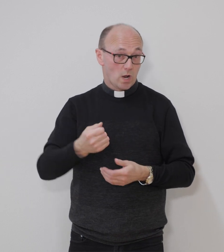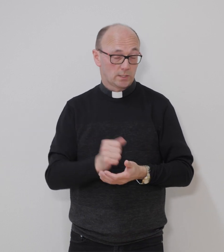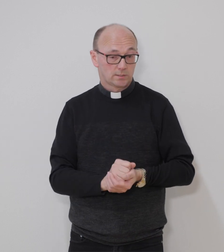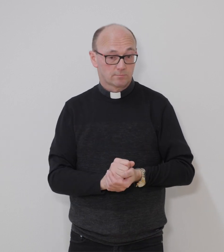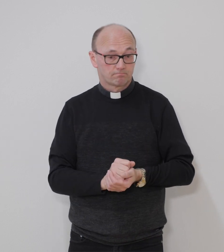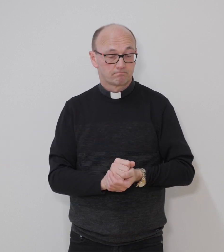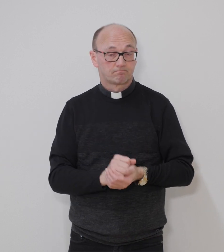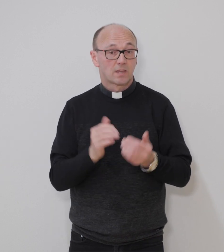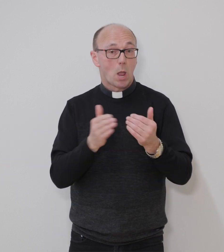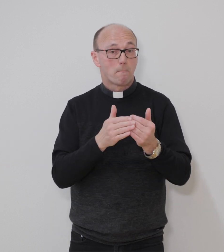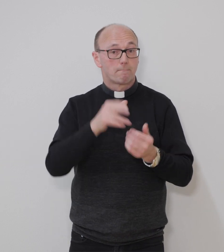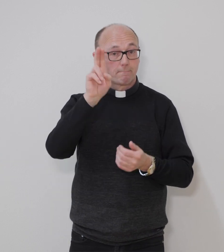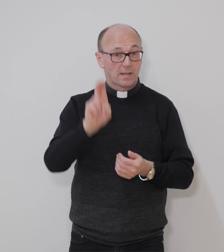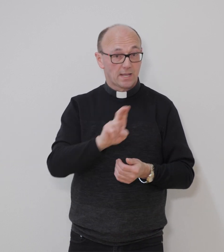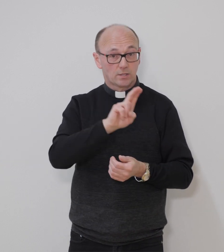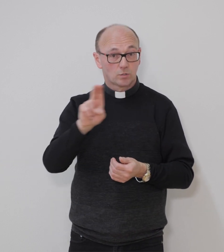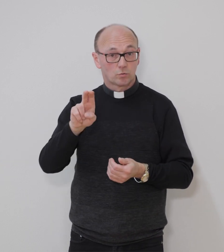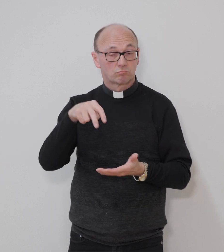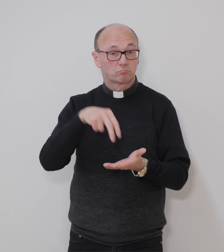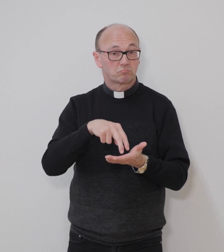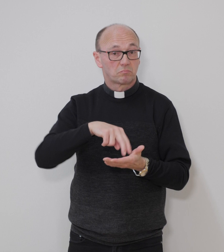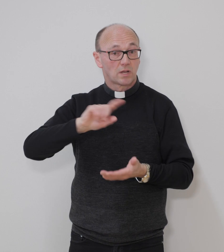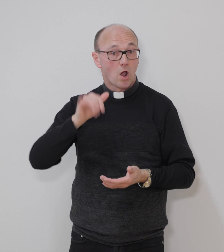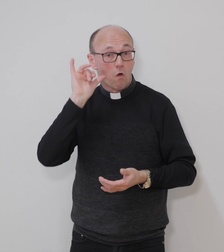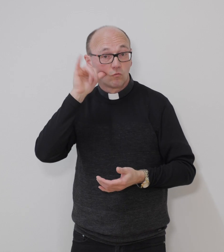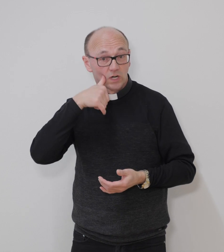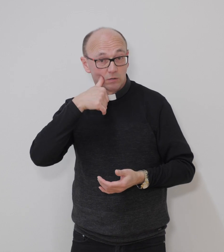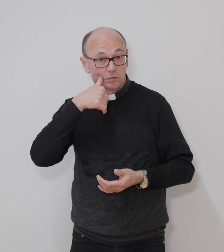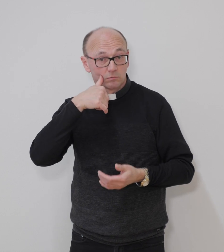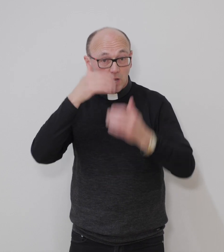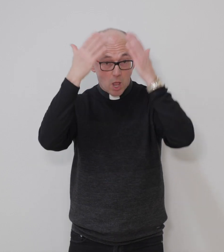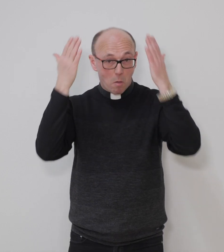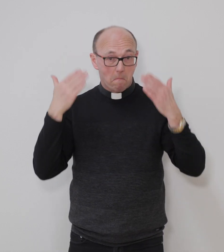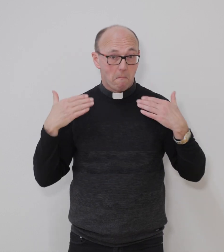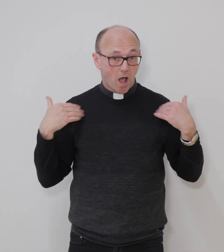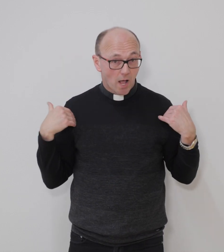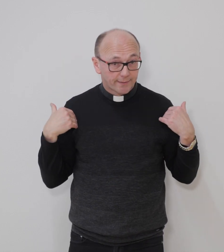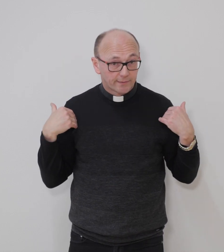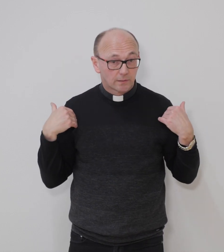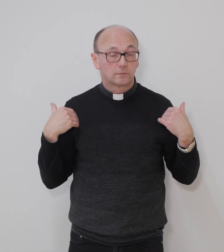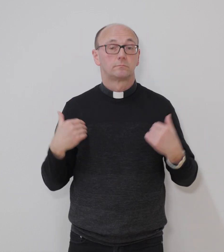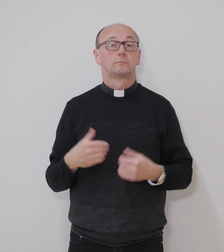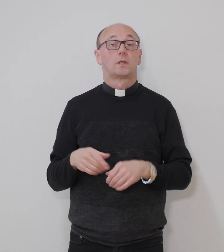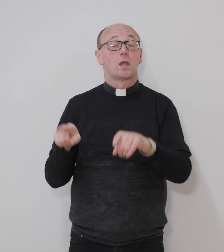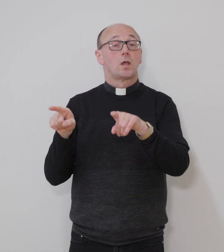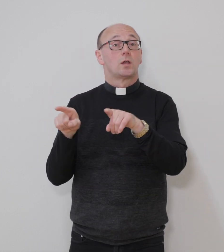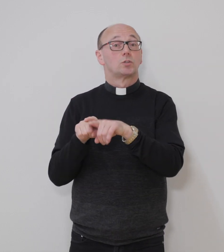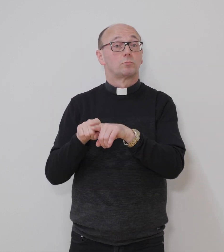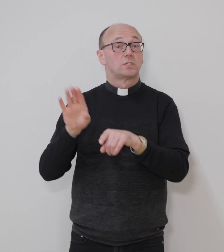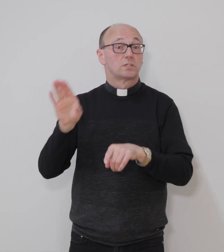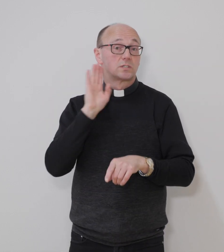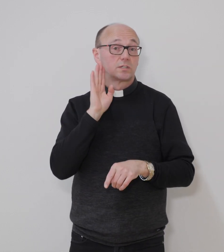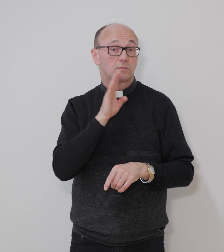Wir hören aus dem Johannesevangelium. Bei dem Kreuz standen seine Mutter und die Schwester seiner